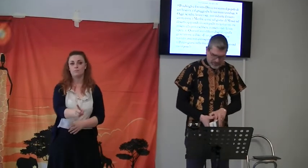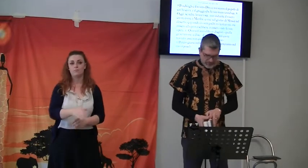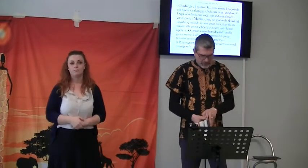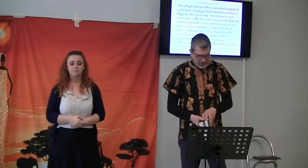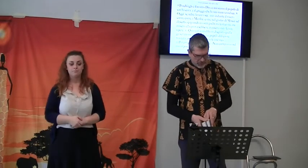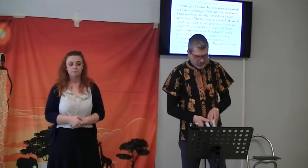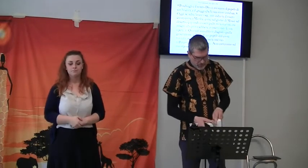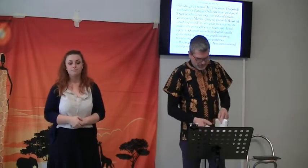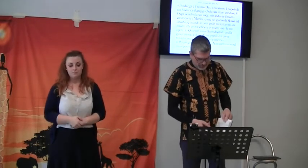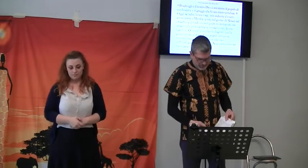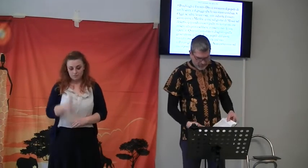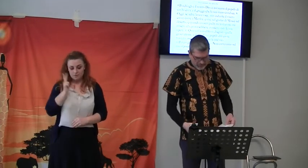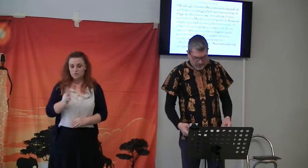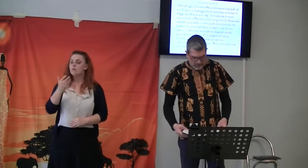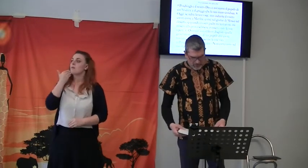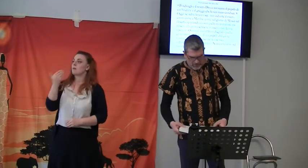parola questa mattina nei nostri cuori.